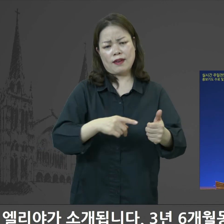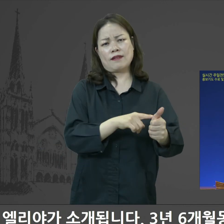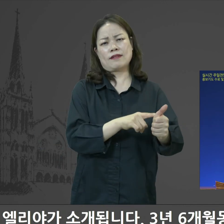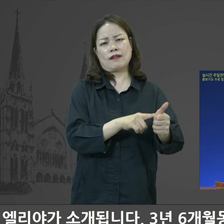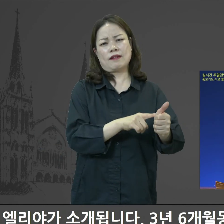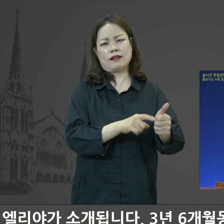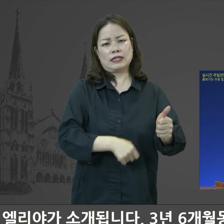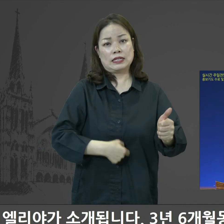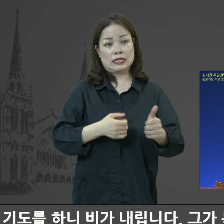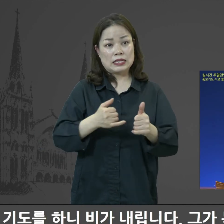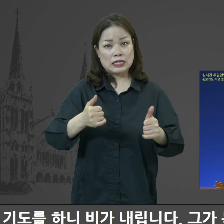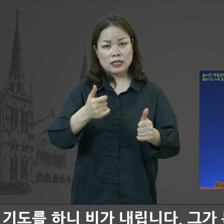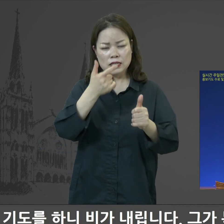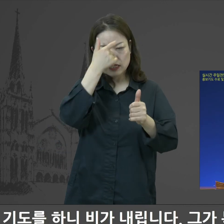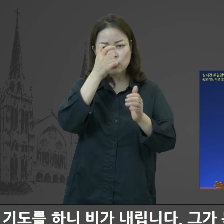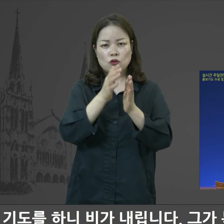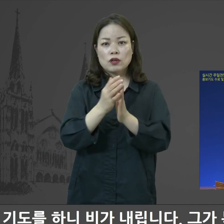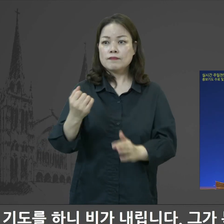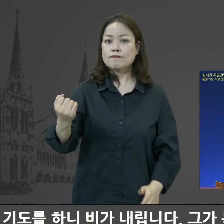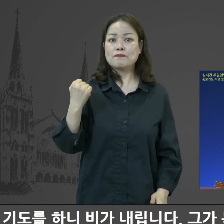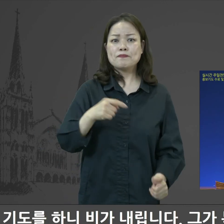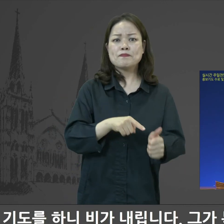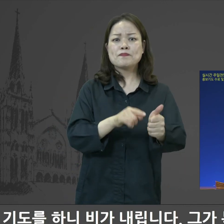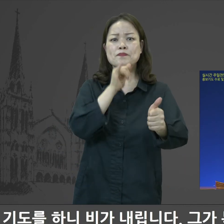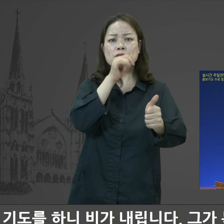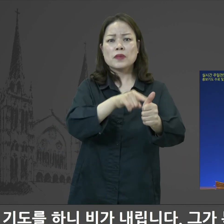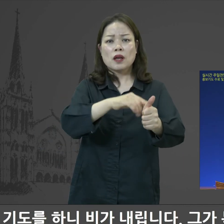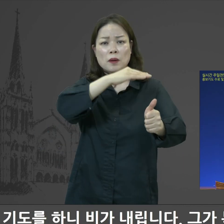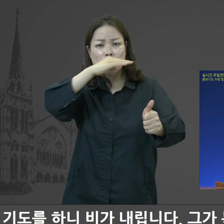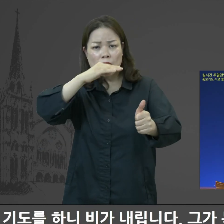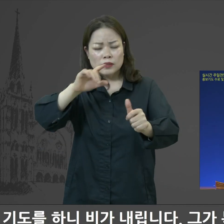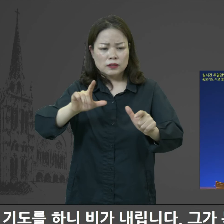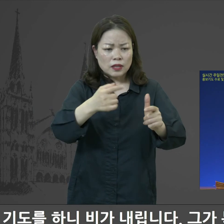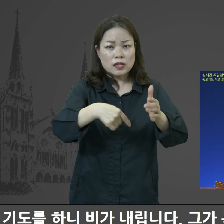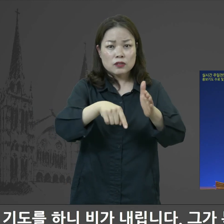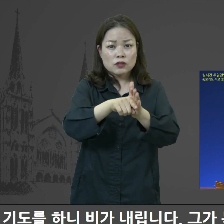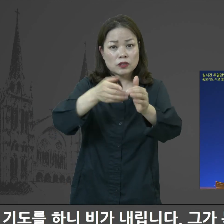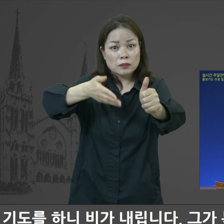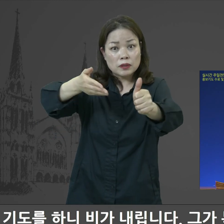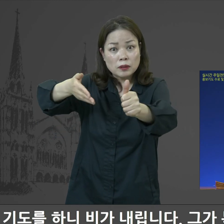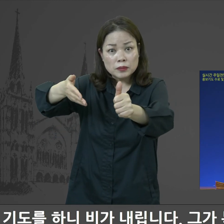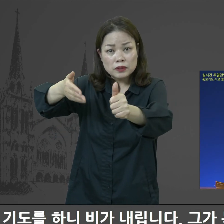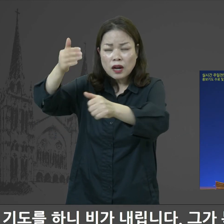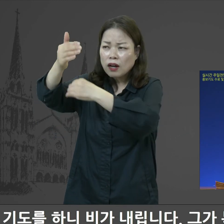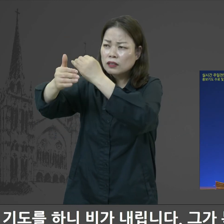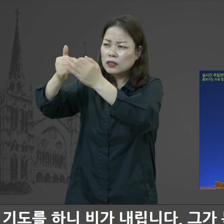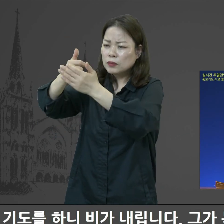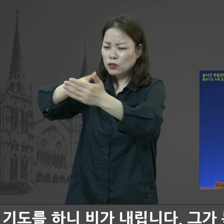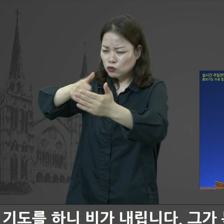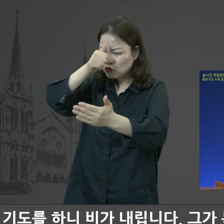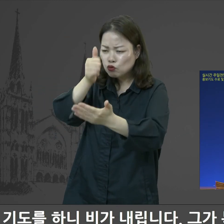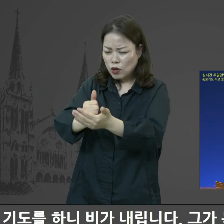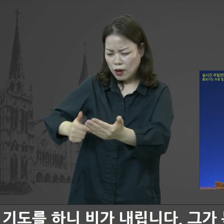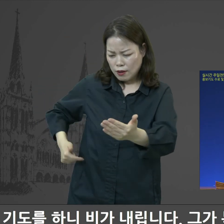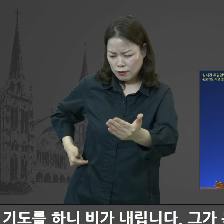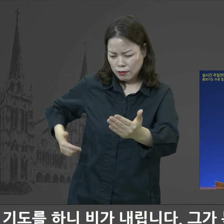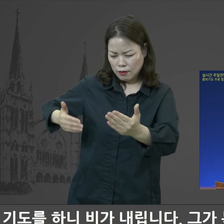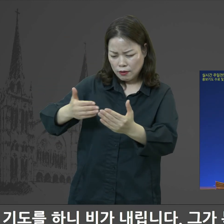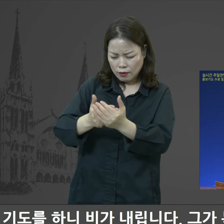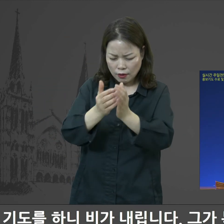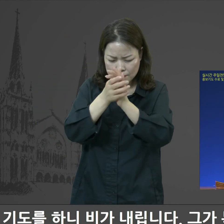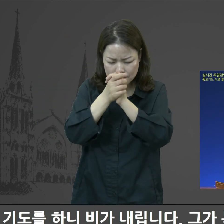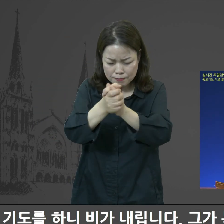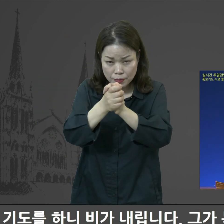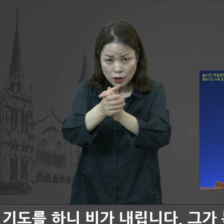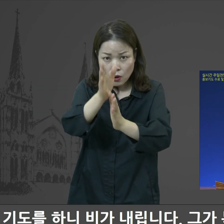엘리야 의인의 기도에 힘이 있다는 것입니다. 여러분, 바르게 살기 위해서 몸부림치시기 바랍니다. 하나님 앞에 죄를 회개하며 고백하시기 바랍니다.